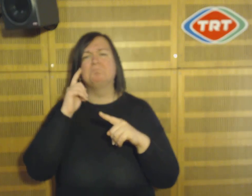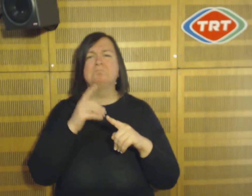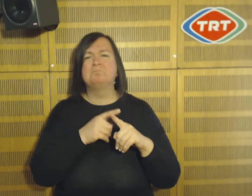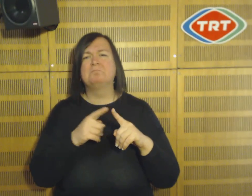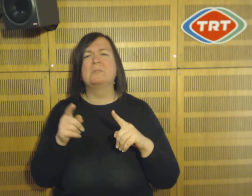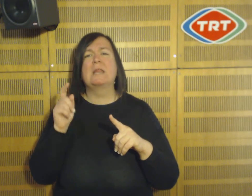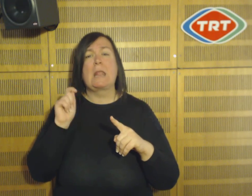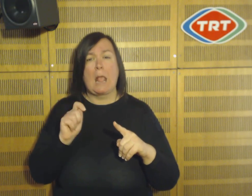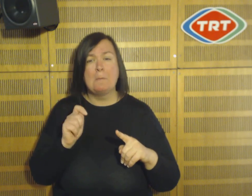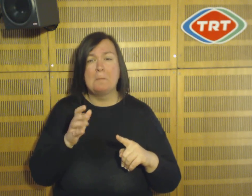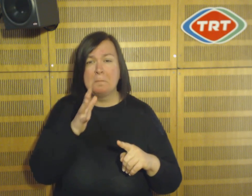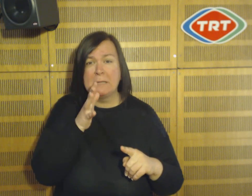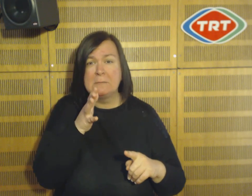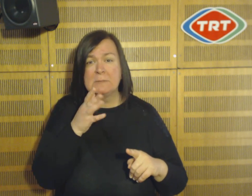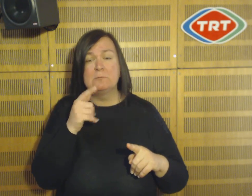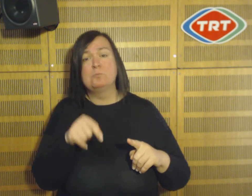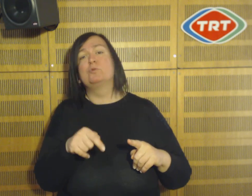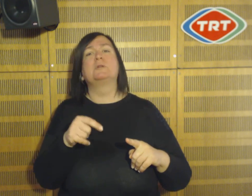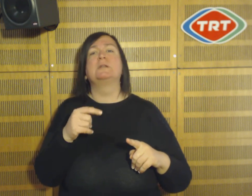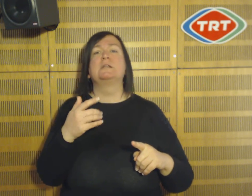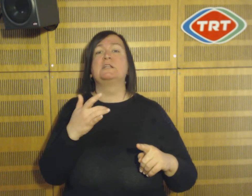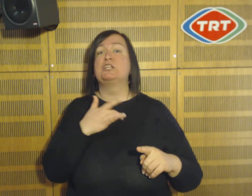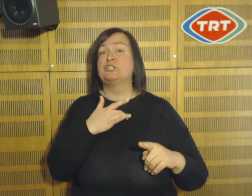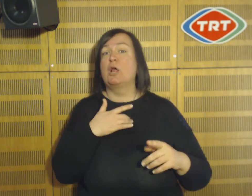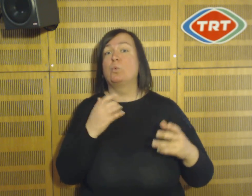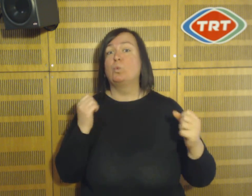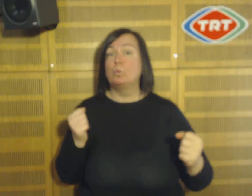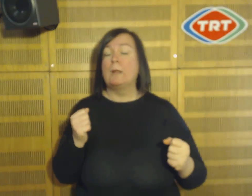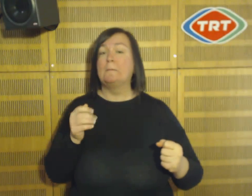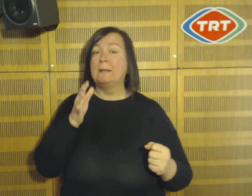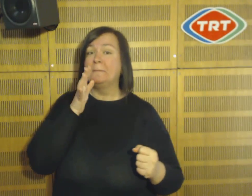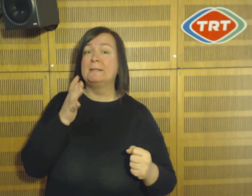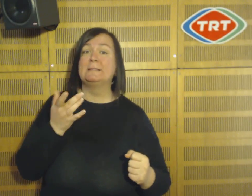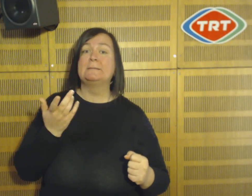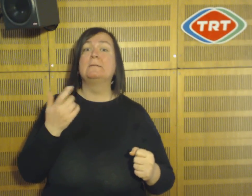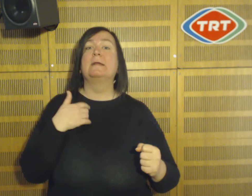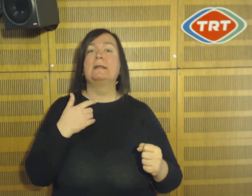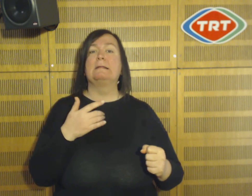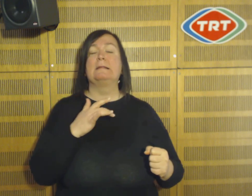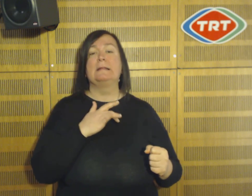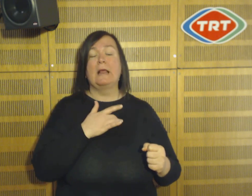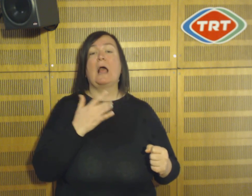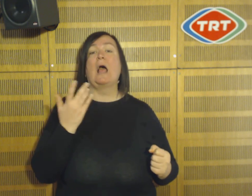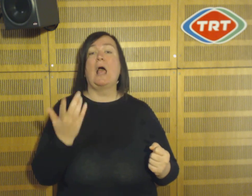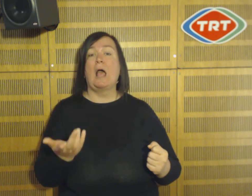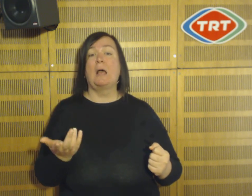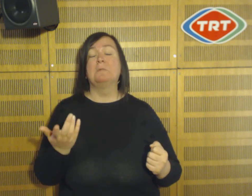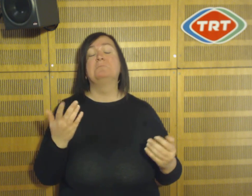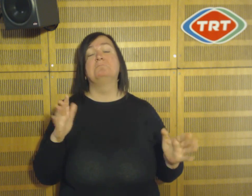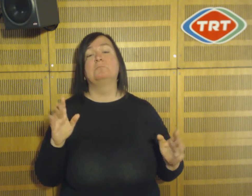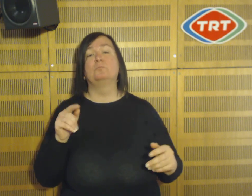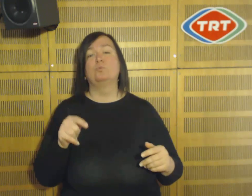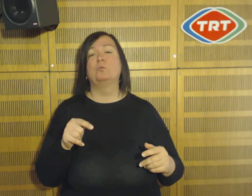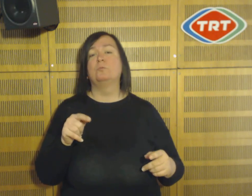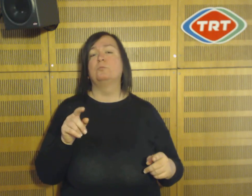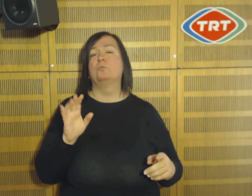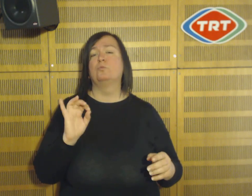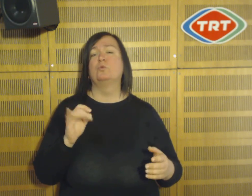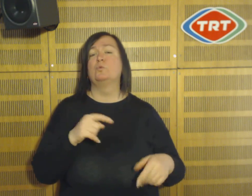yapabilir miyiz Aslında bunu da bir canlı tutabilir miyiz Eee niyetindeyiz ama değilse Tabii ki bu tarz şeyler süre sınırlı değil